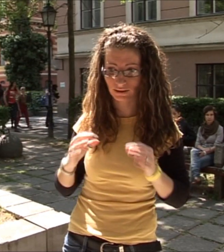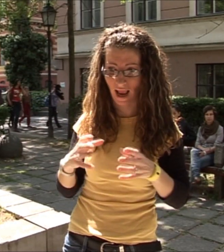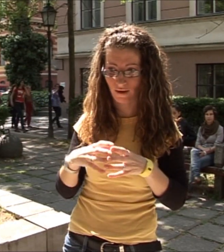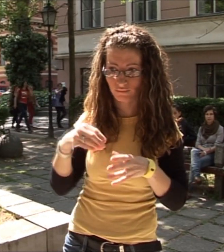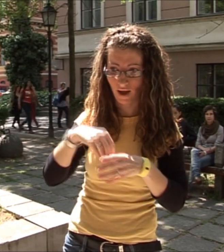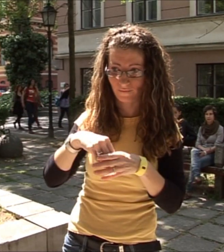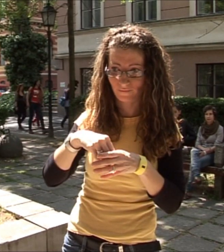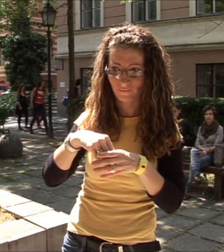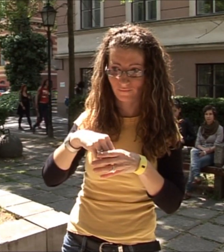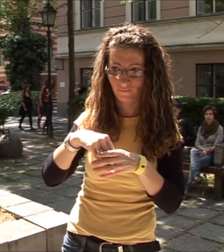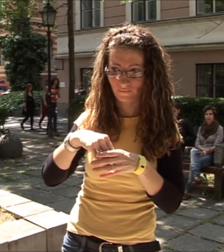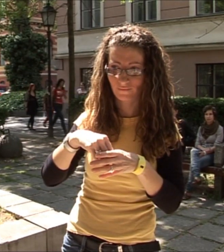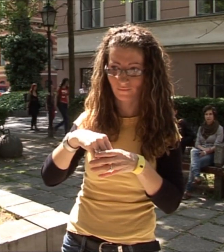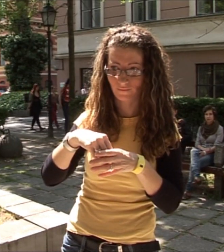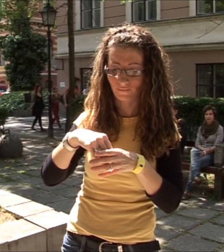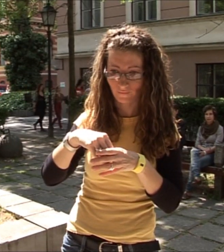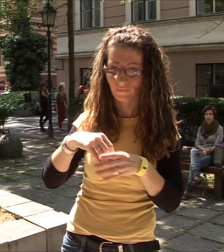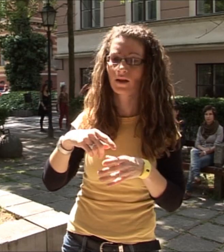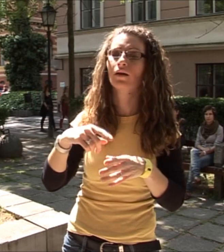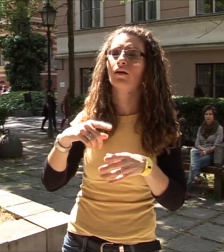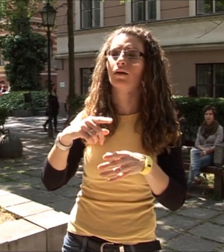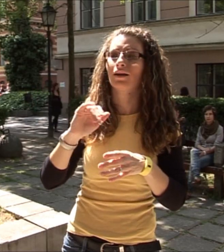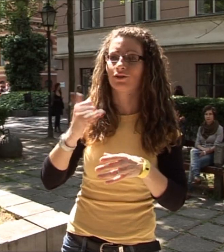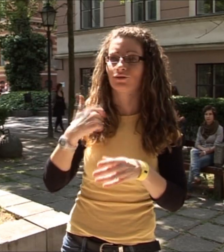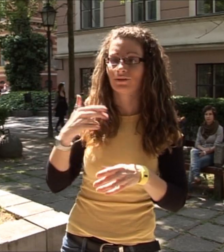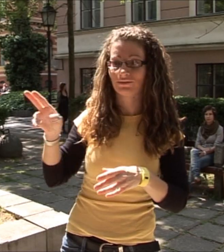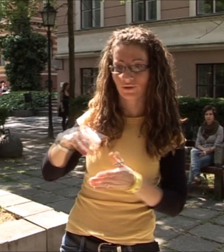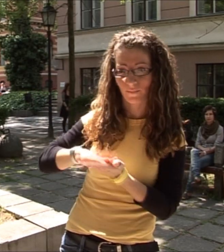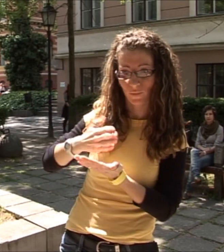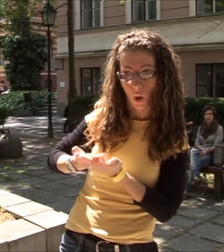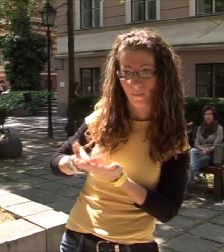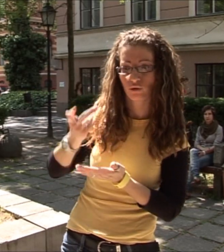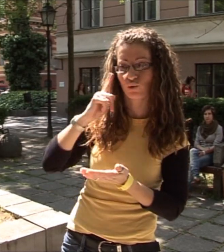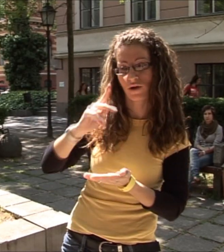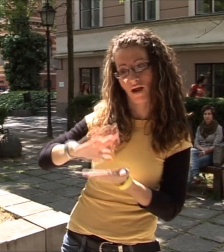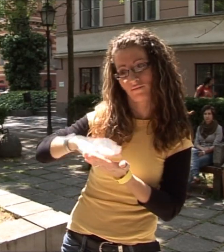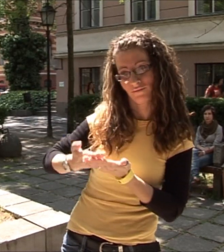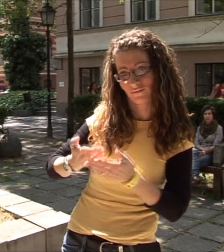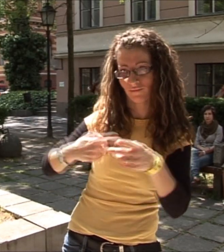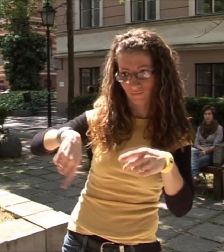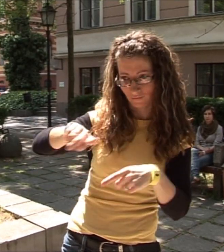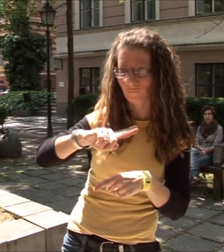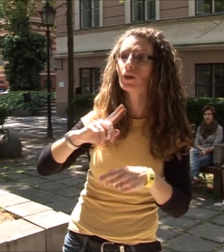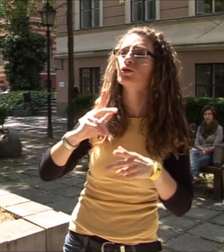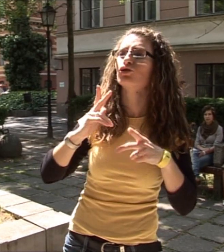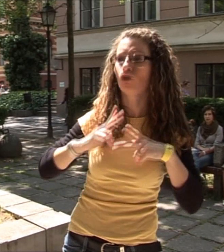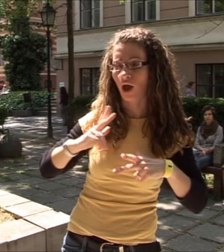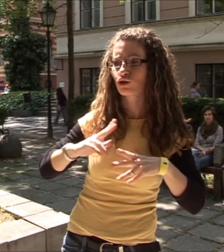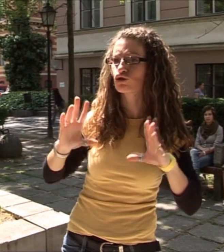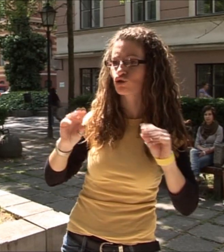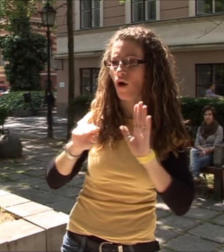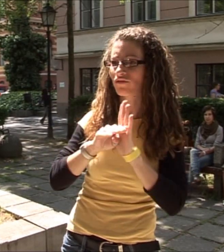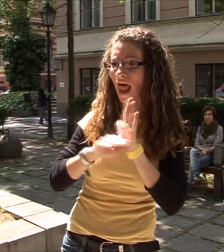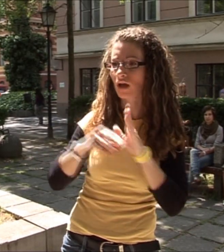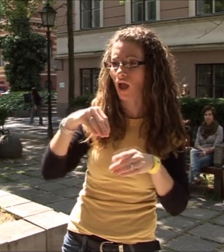vy saten osztályban itt van tornás tud többiek nagyon